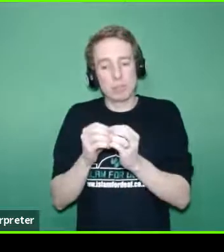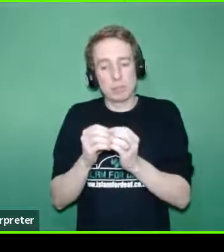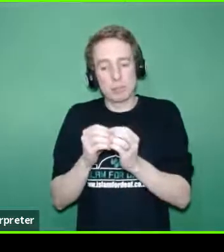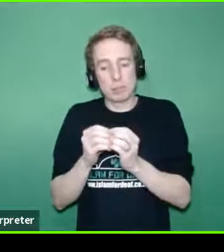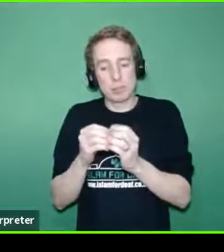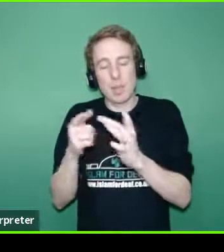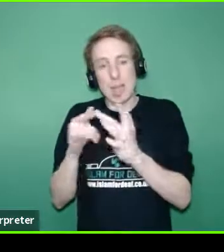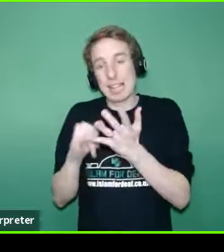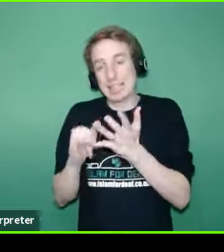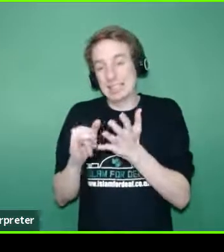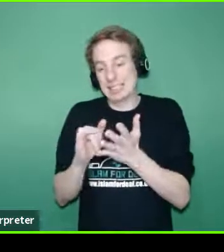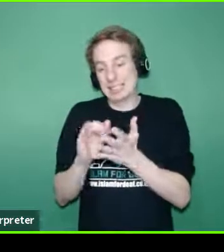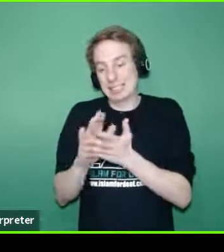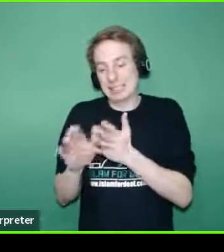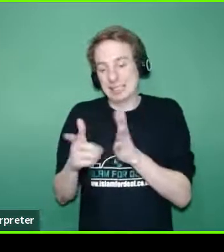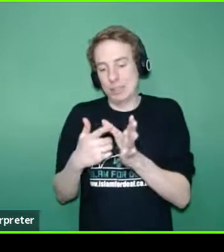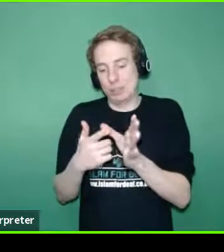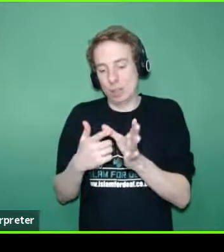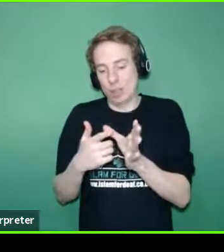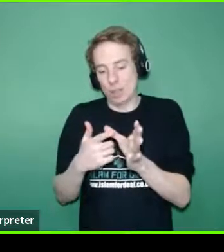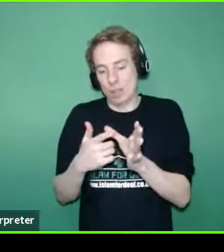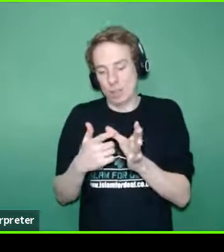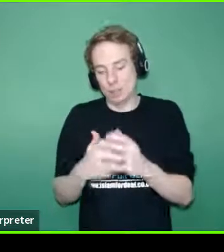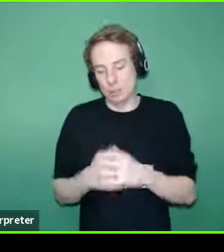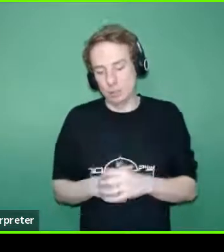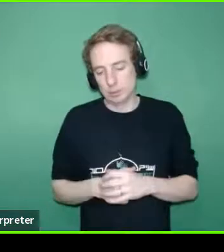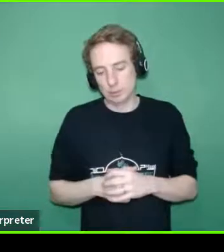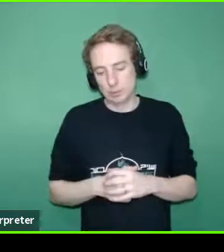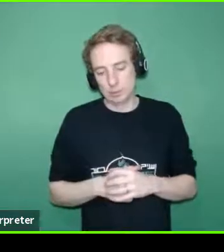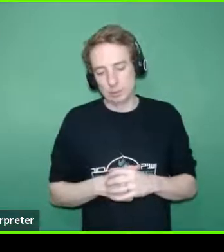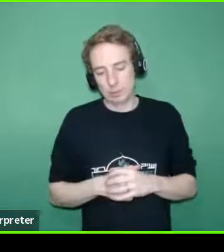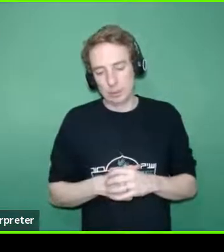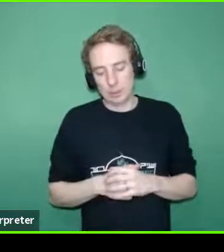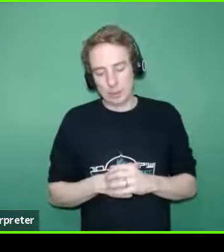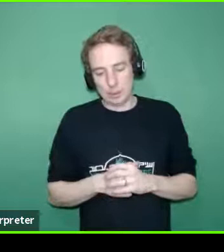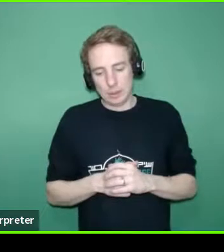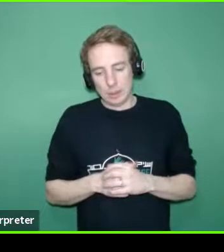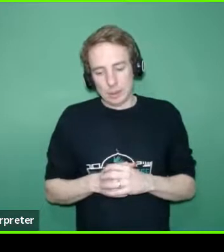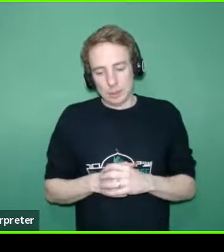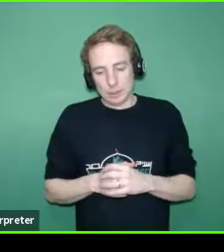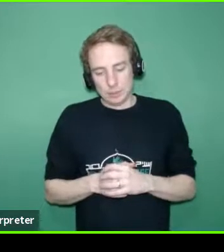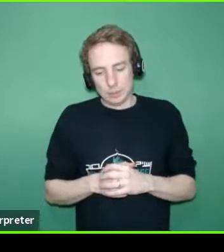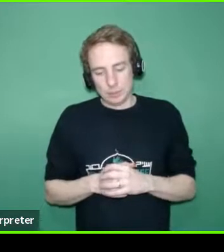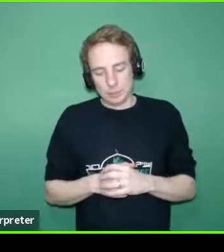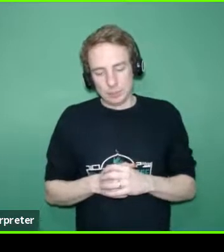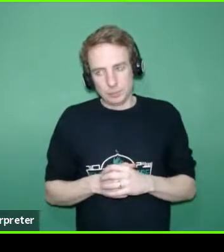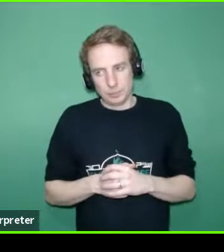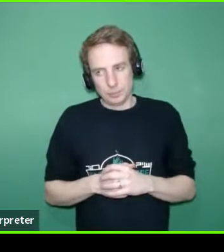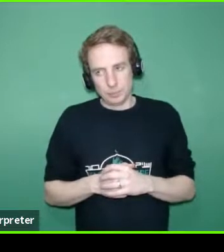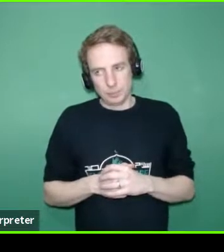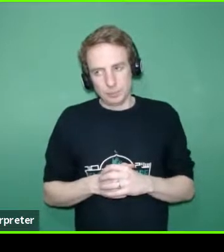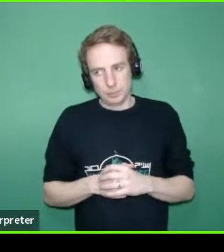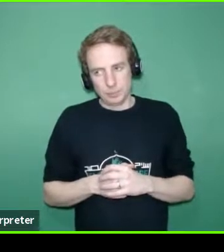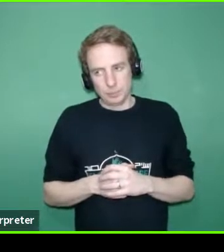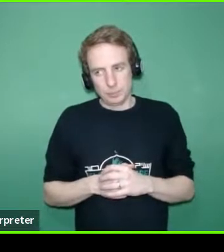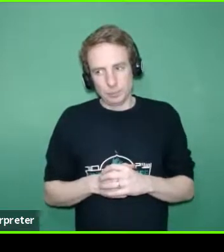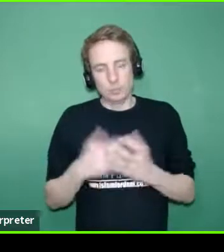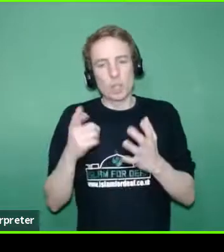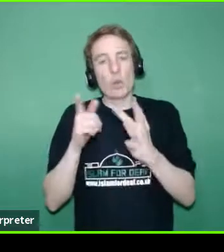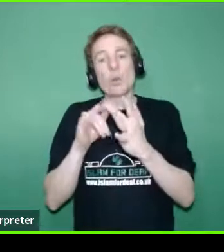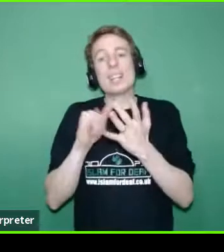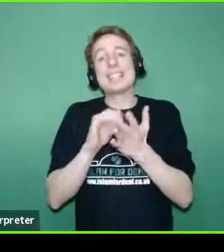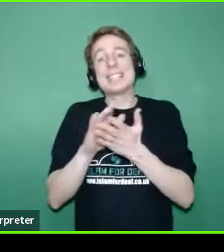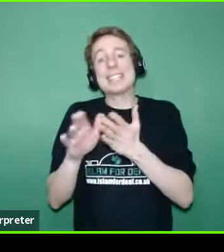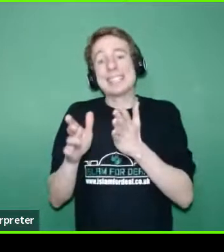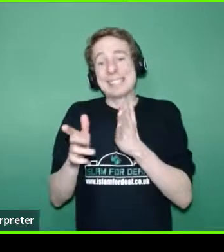العشاء والعتمة، يعني إلى نصف الليل أو no, they pray between Salat al-Isha